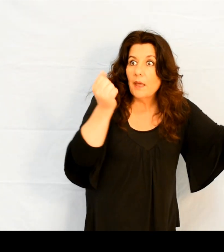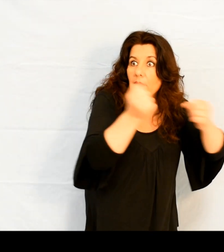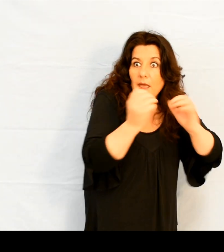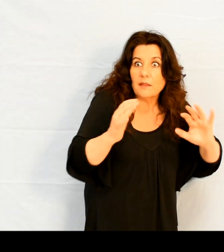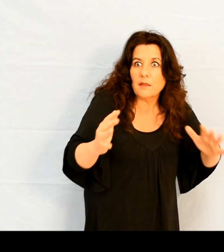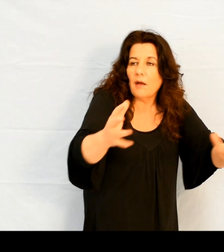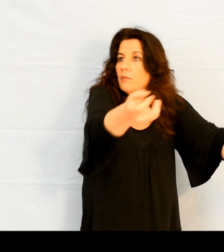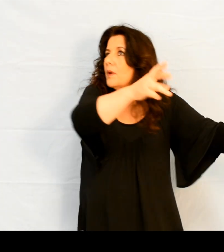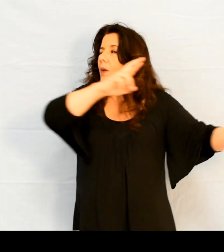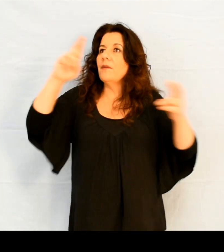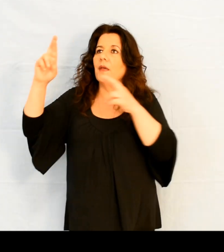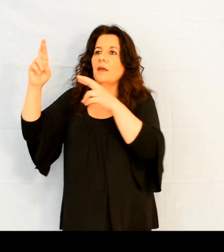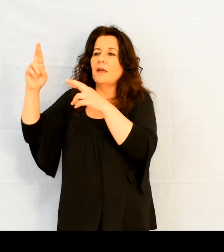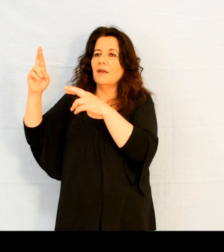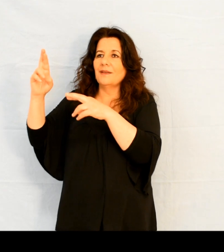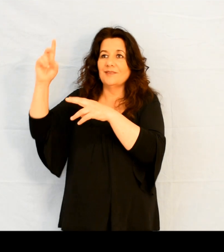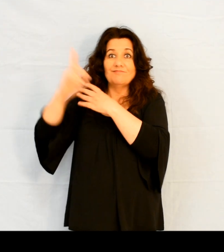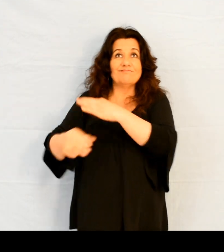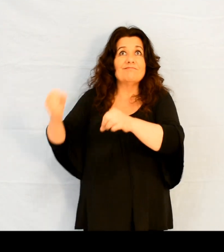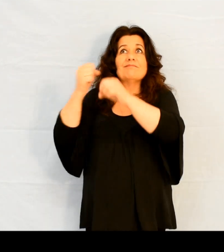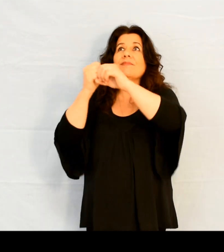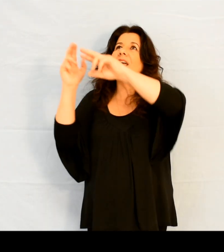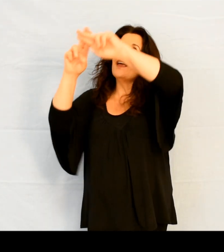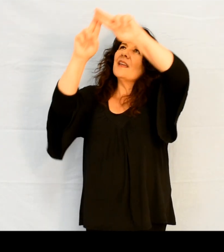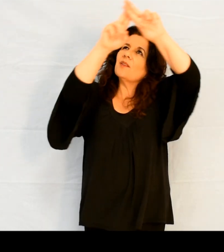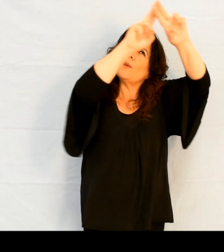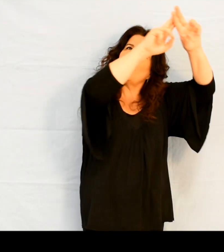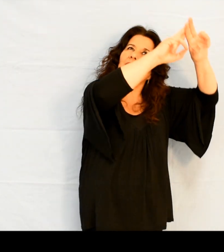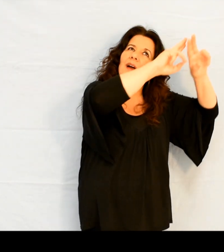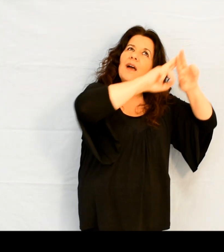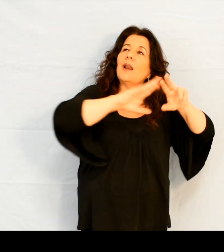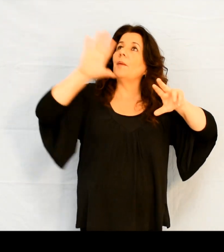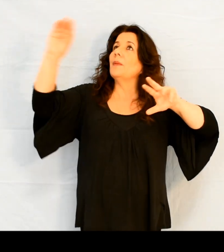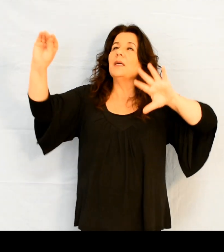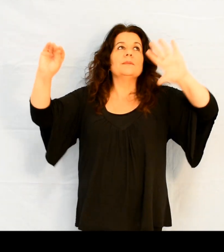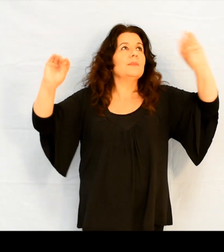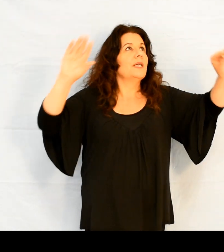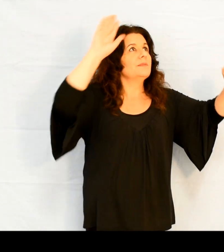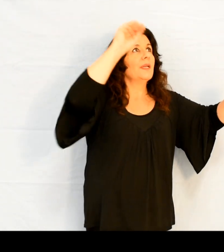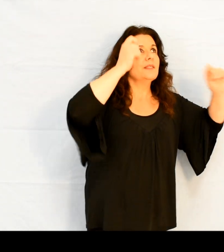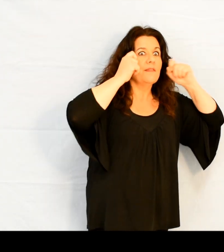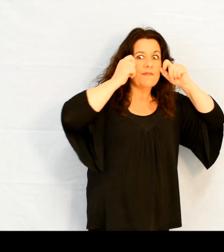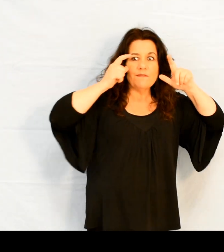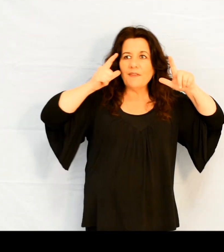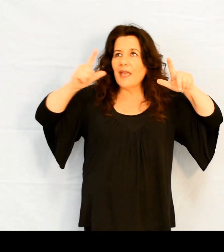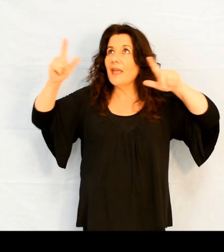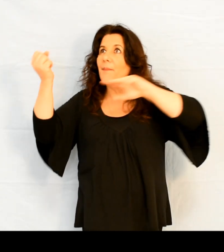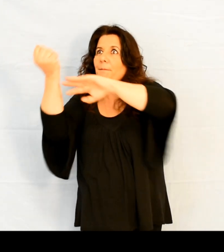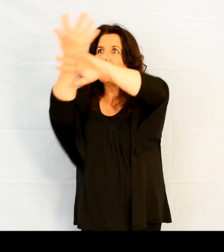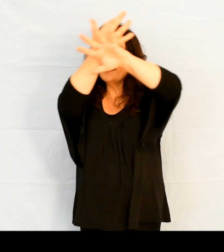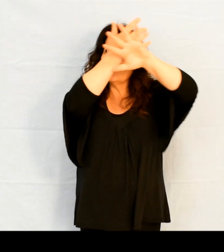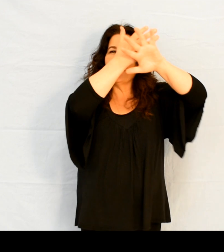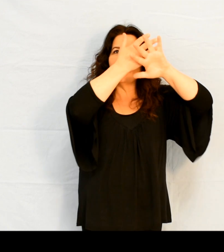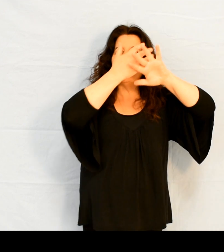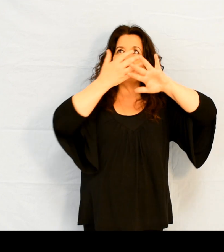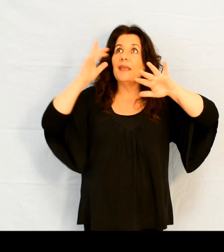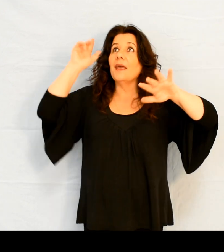Les étoiles brillent, joyeuses à leur poste de veille. Il les appelle et